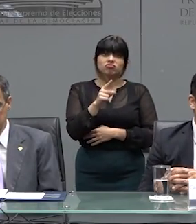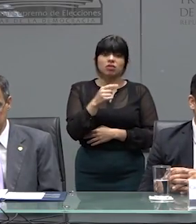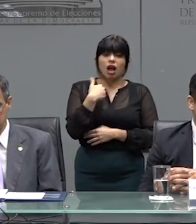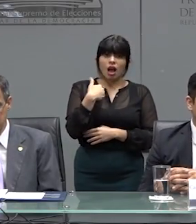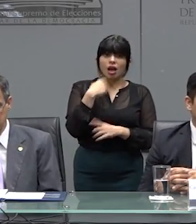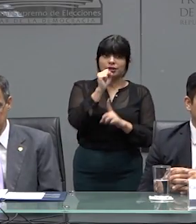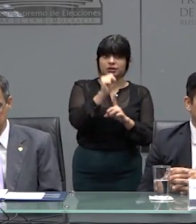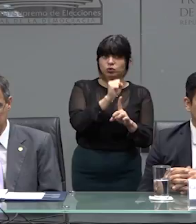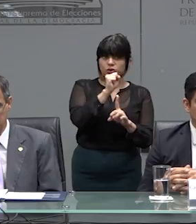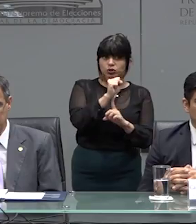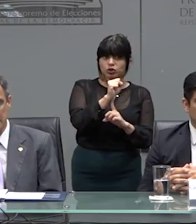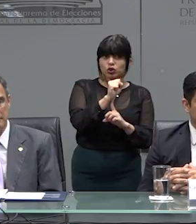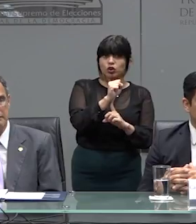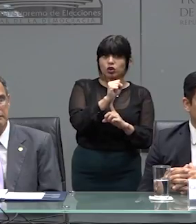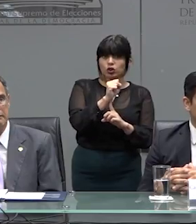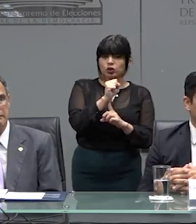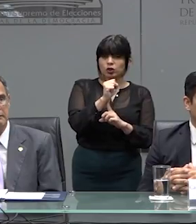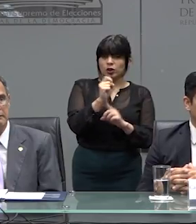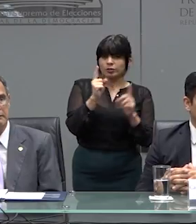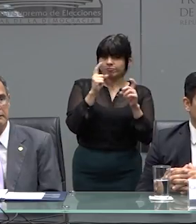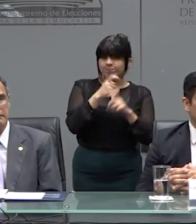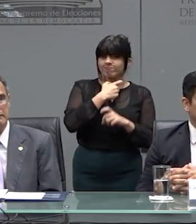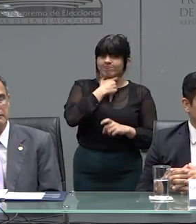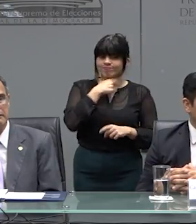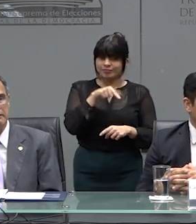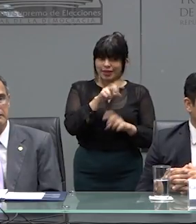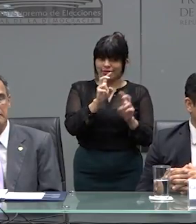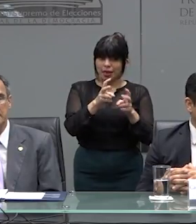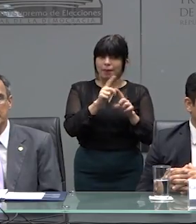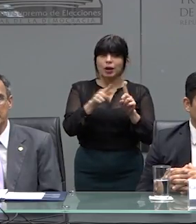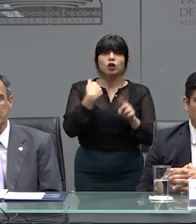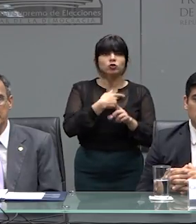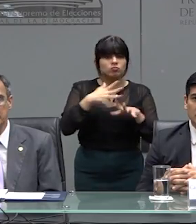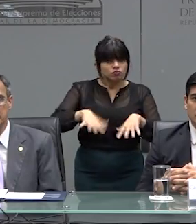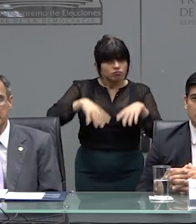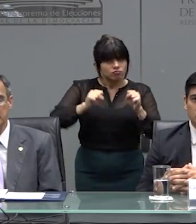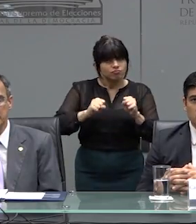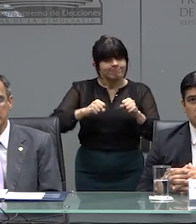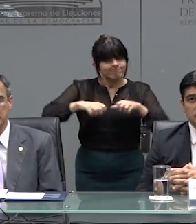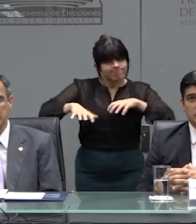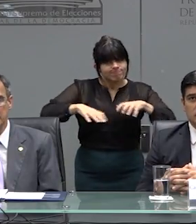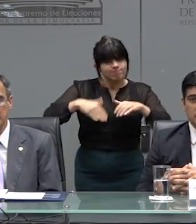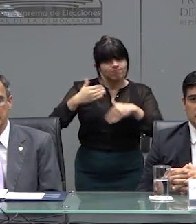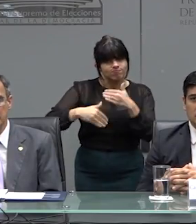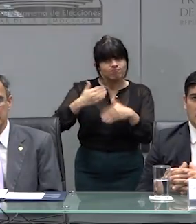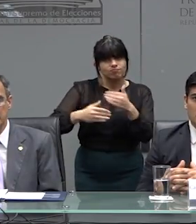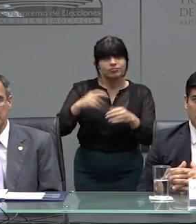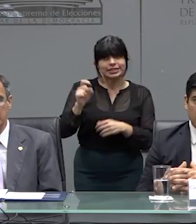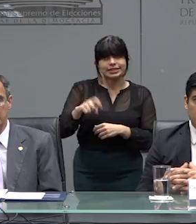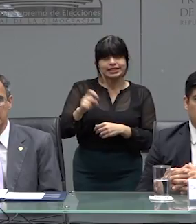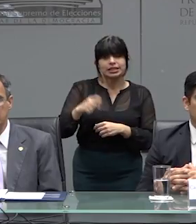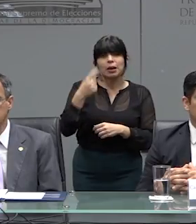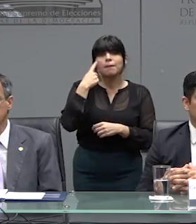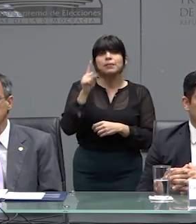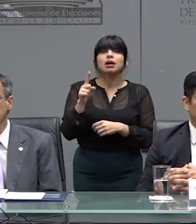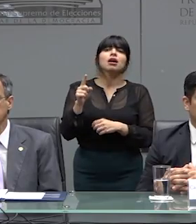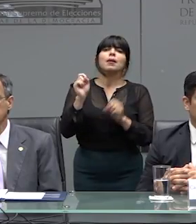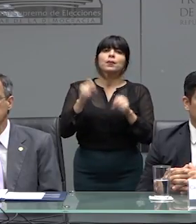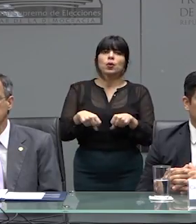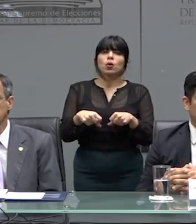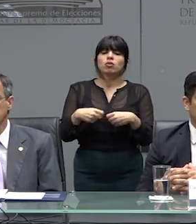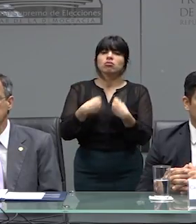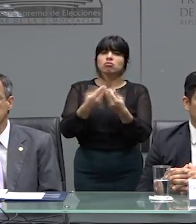situación estrecha en esta materia, estamos tomando y tomaremos las acciones necesarias para